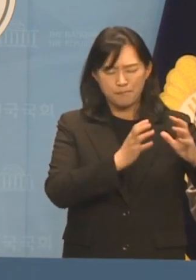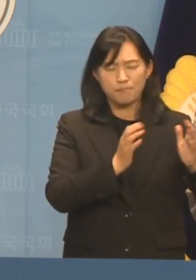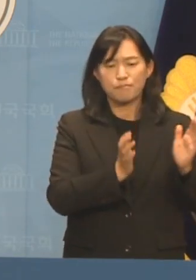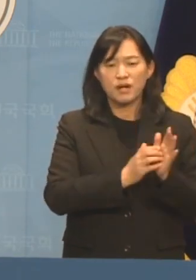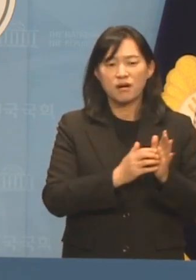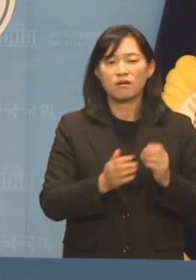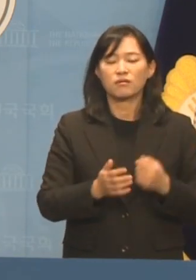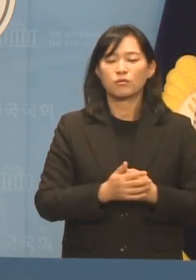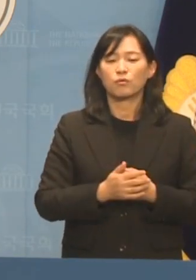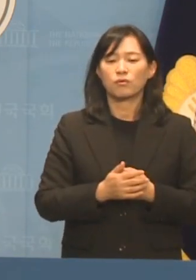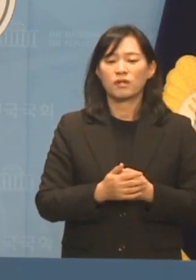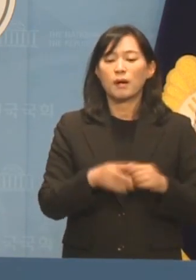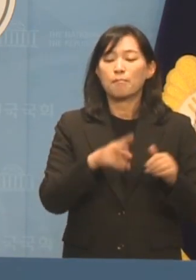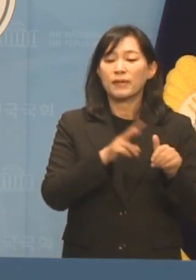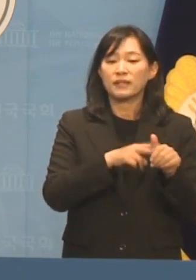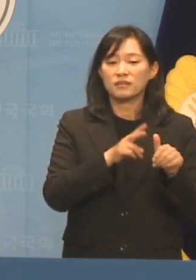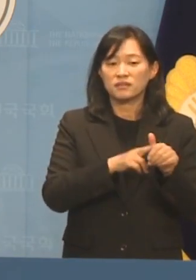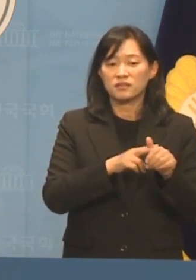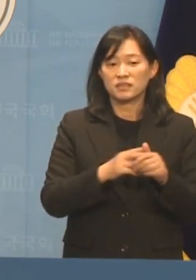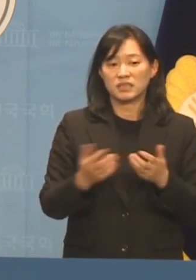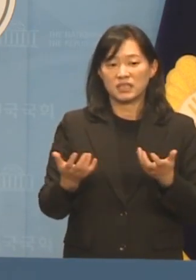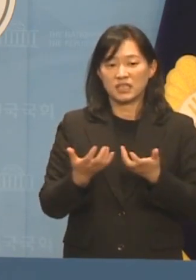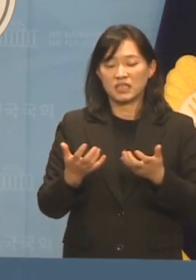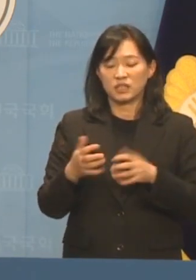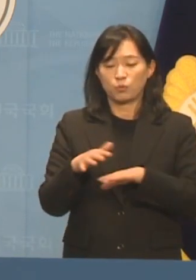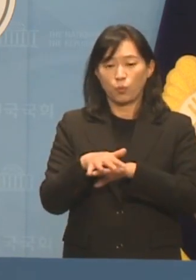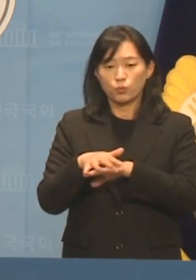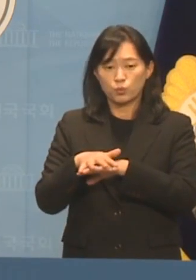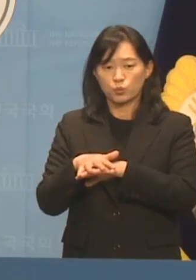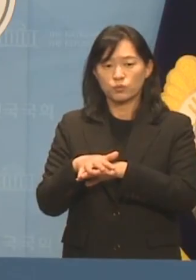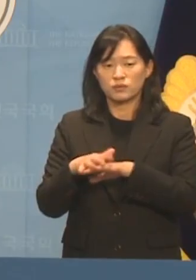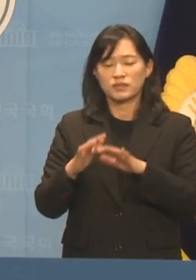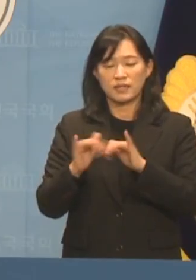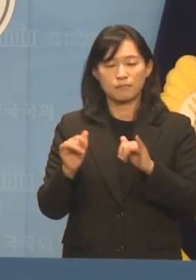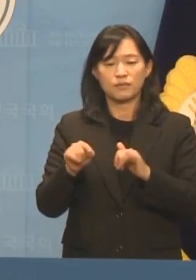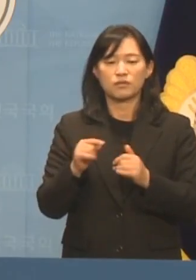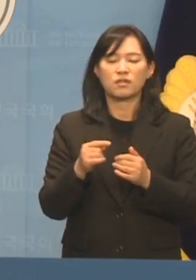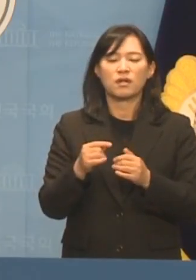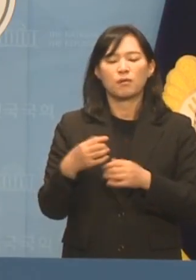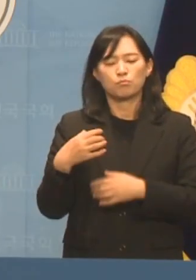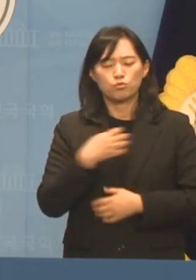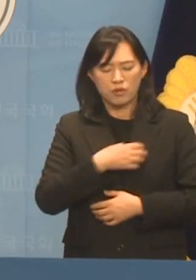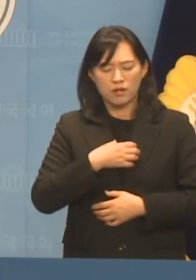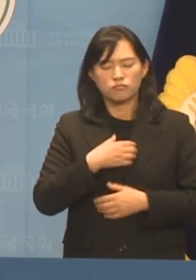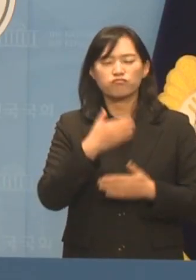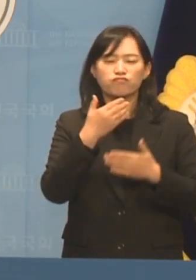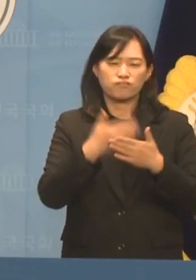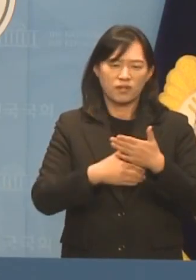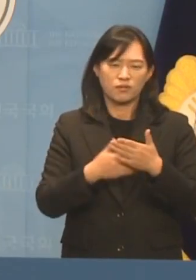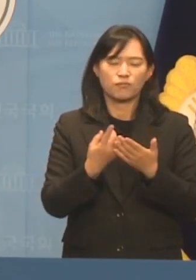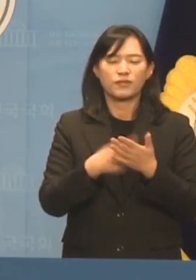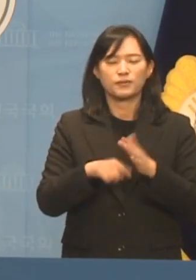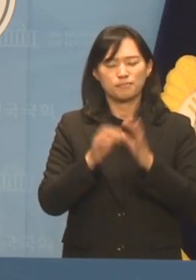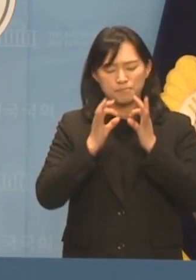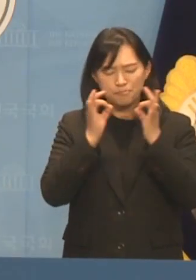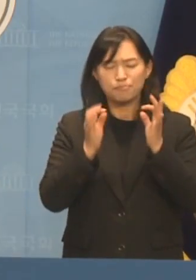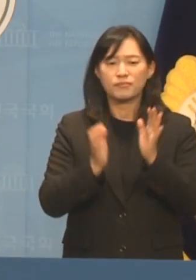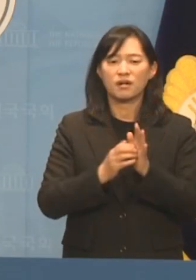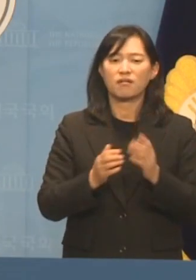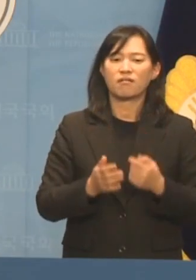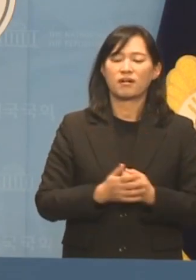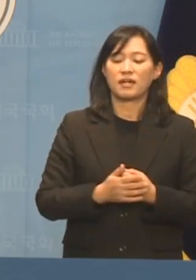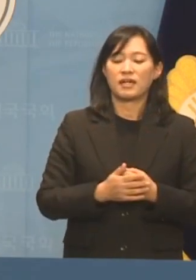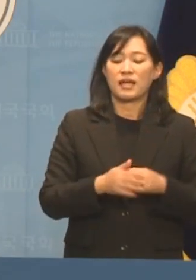그리고 마트노조 입점 점주들의 불안을 덜어드리고자 노력했습니다. 홈플러스 대책